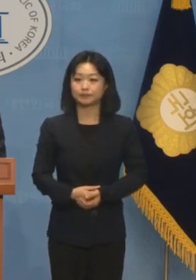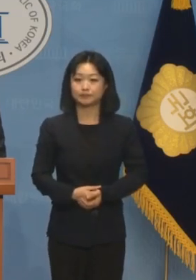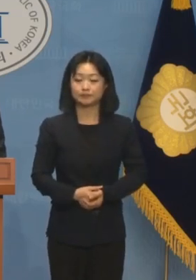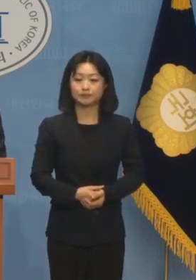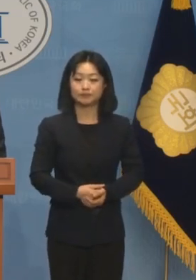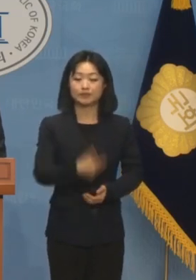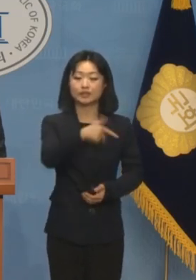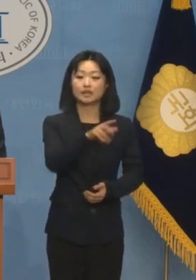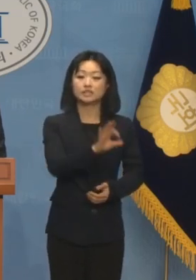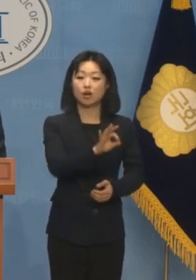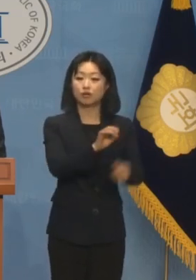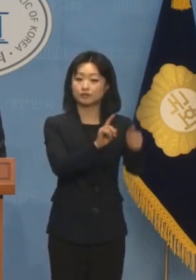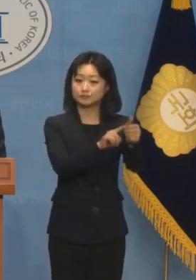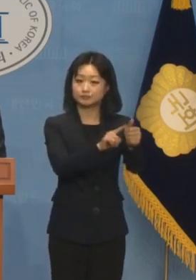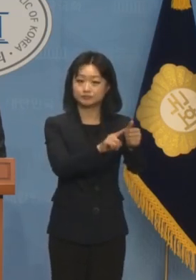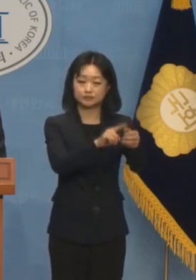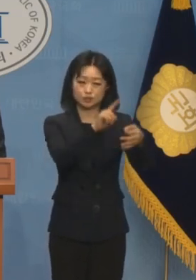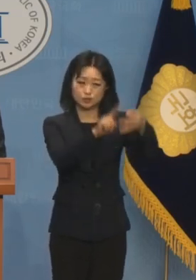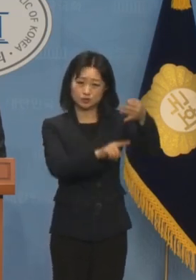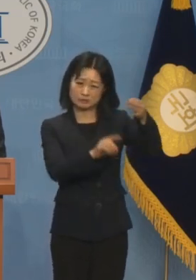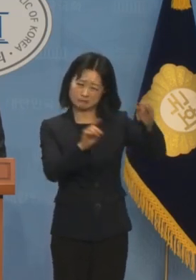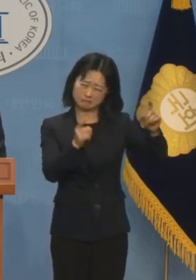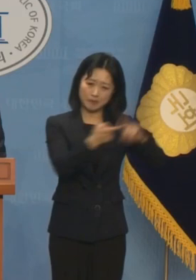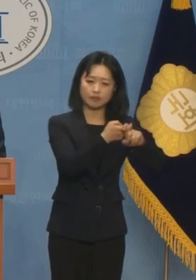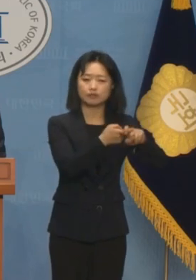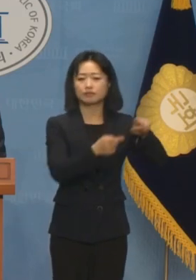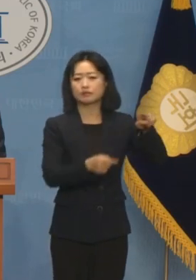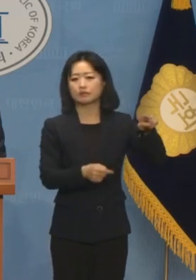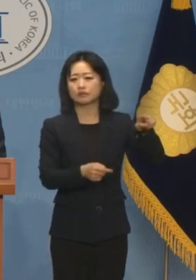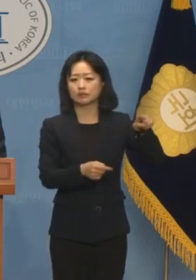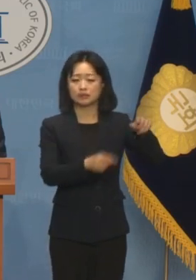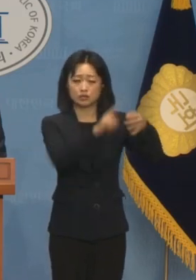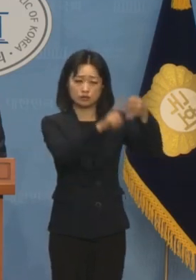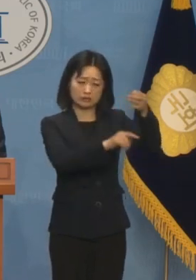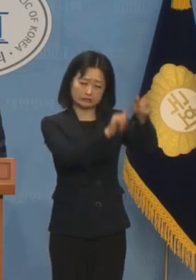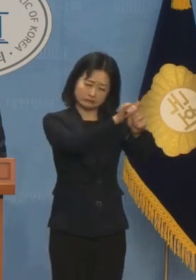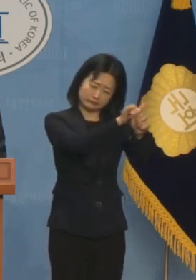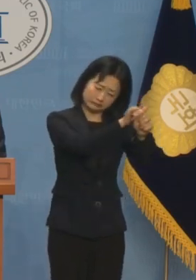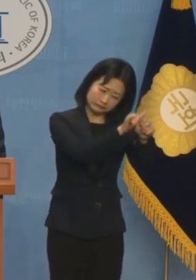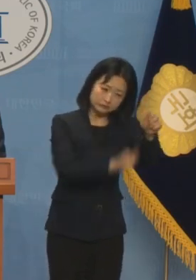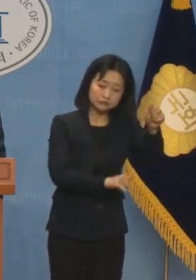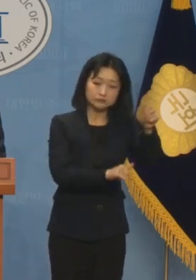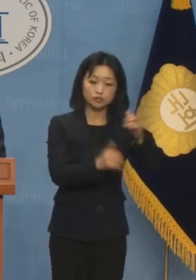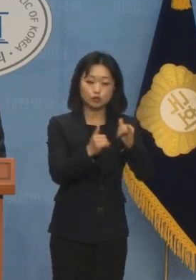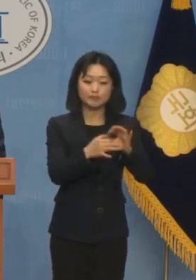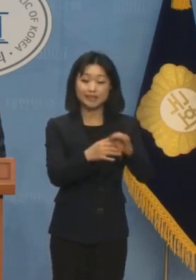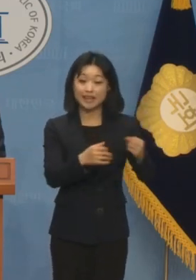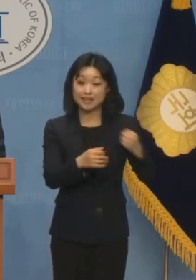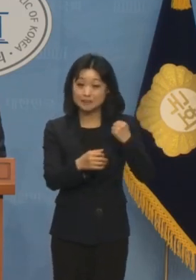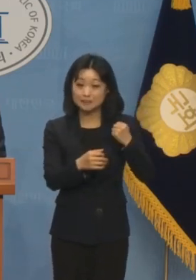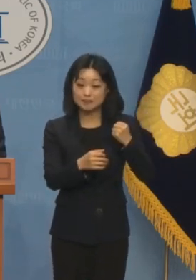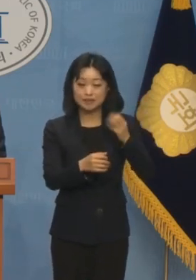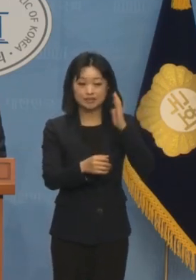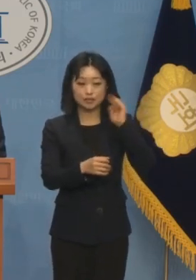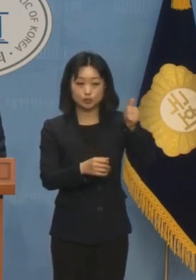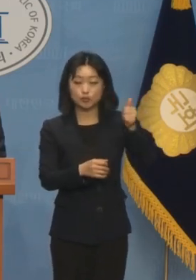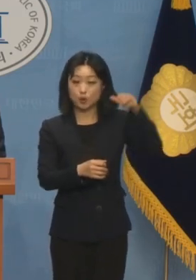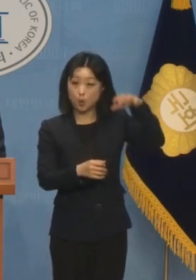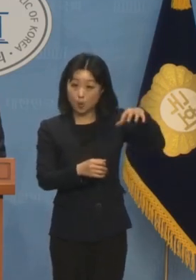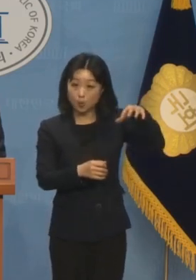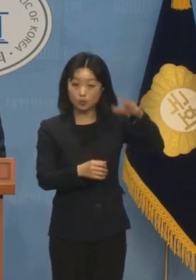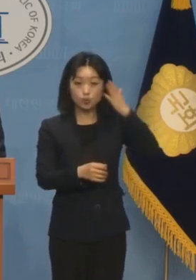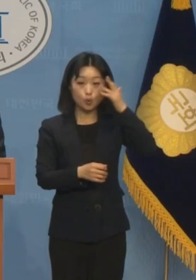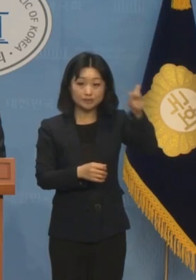정진석 비서실장은 친윤 핵심 인사로 그동안 국민의힘이 용산